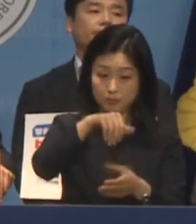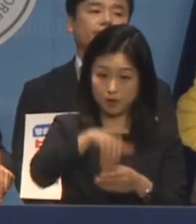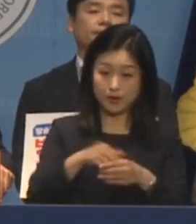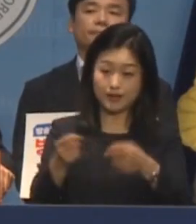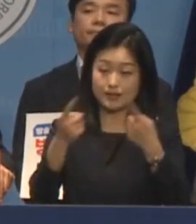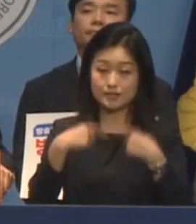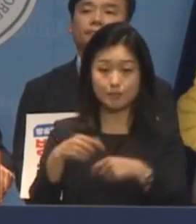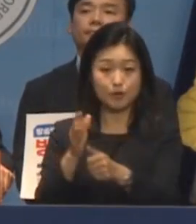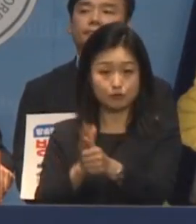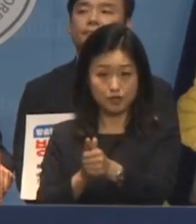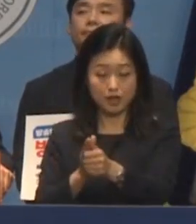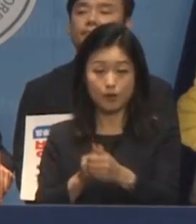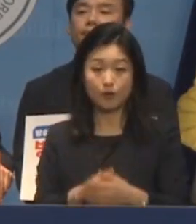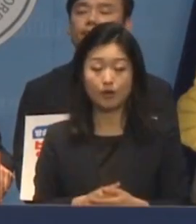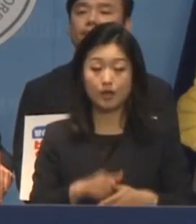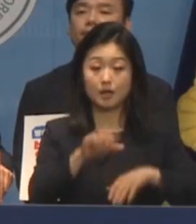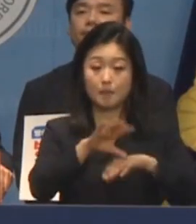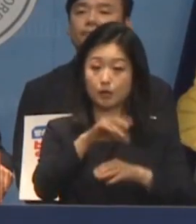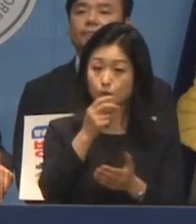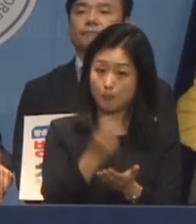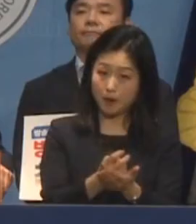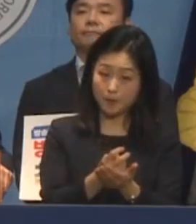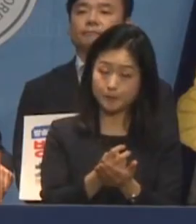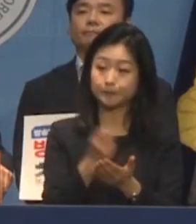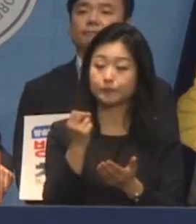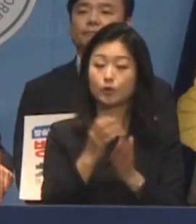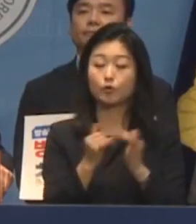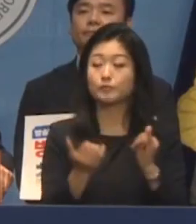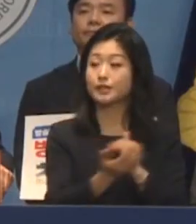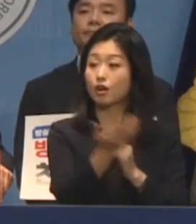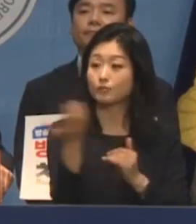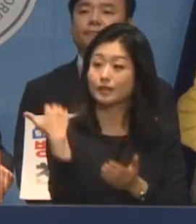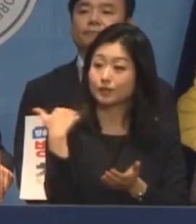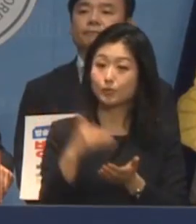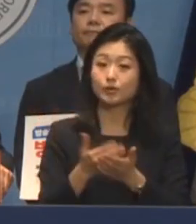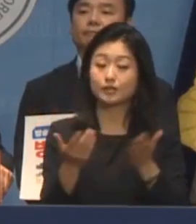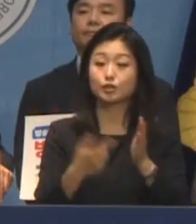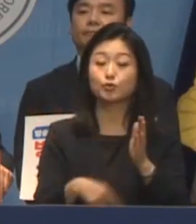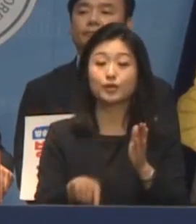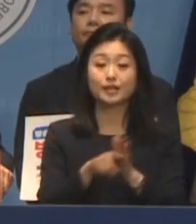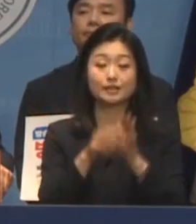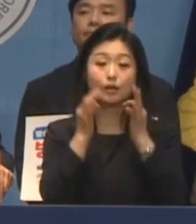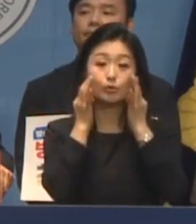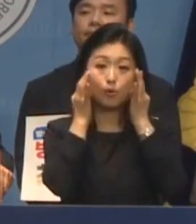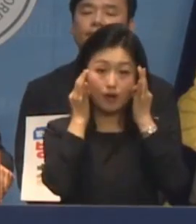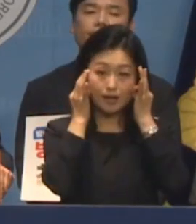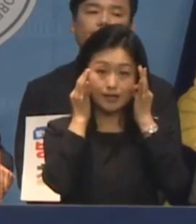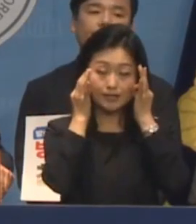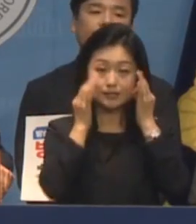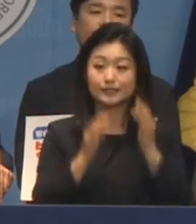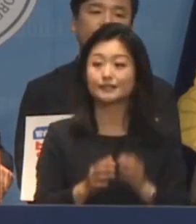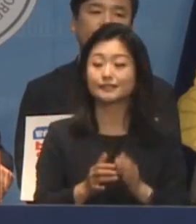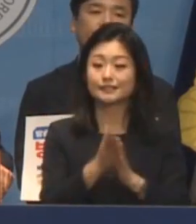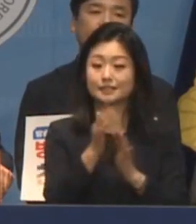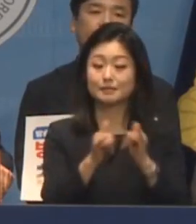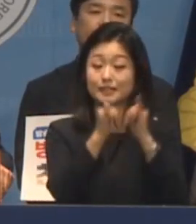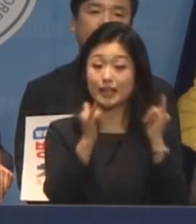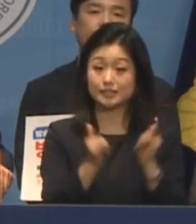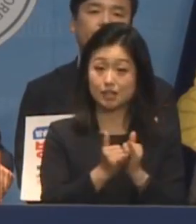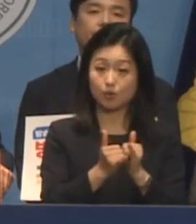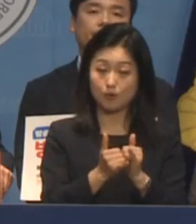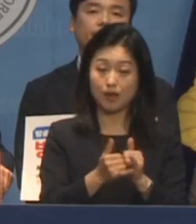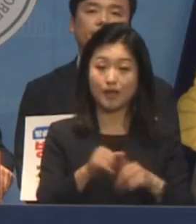바라고 방송법 그리고 방송을 국민들에게 돌려드리기 위해서 끊임없이 노력하는 시민사회와